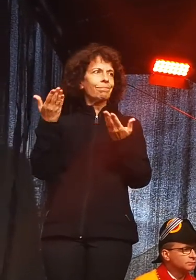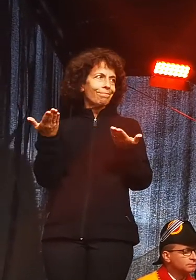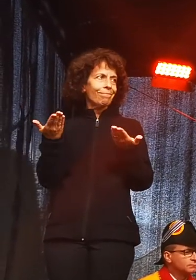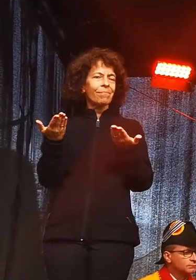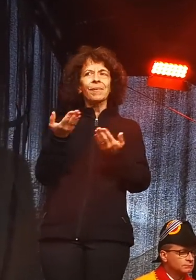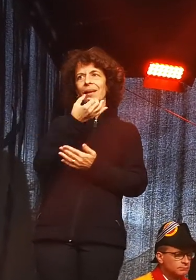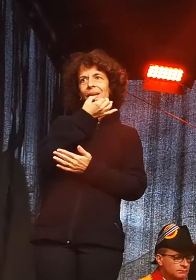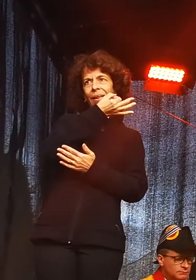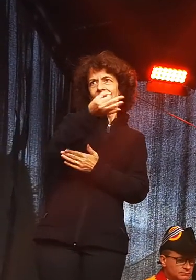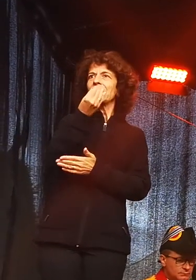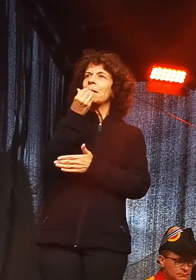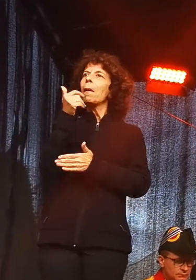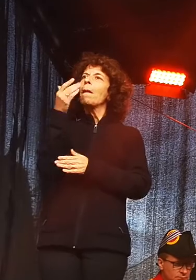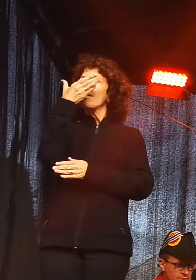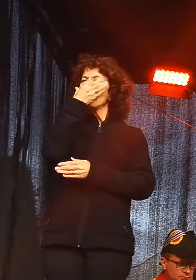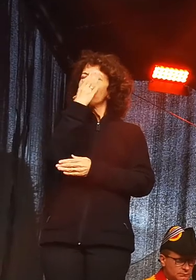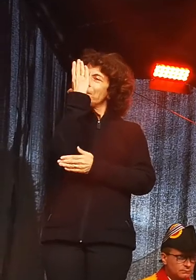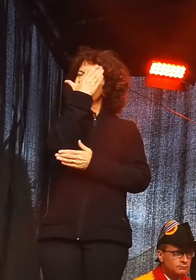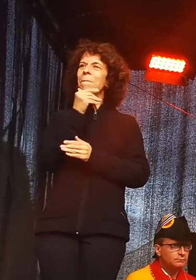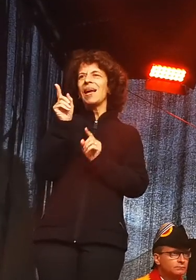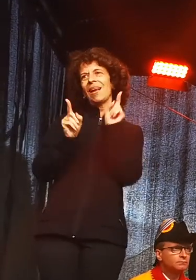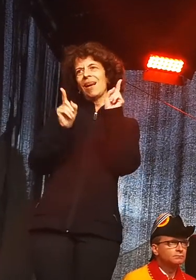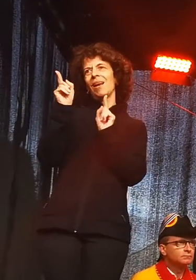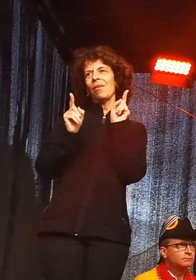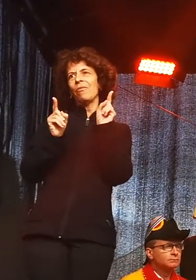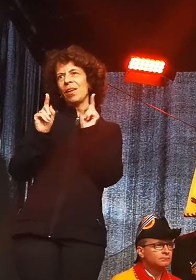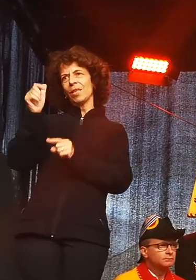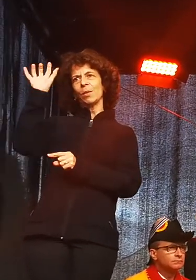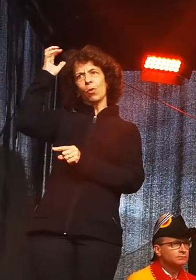et à tous une très belle fête nationale du 1er août.